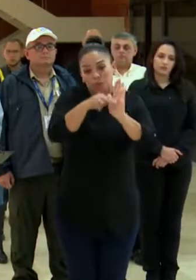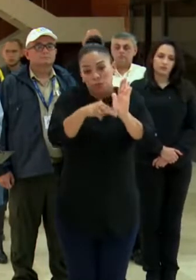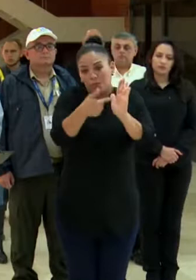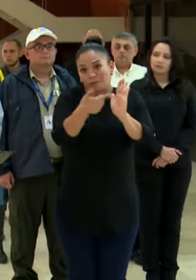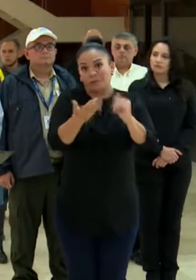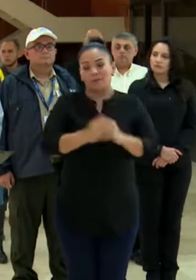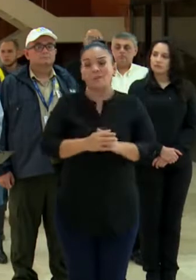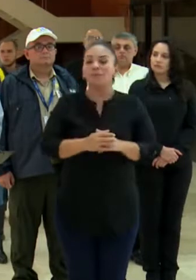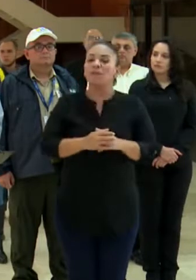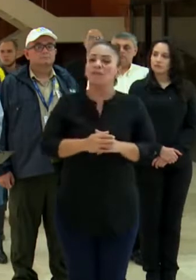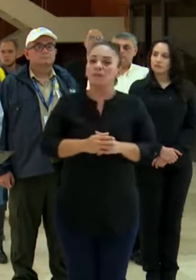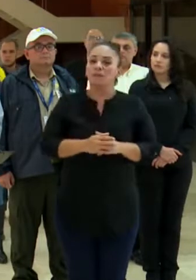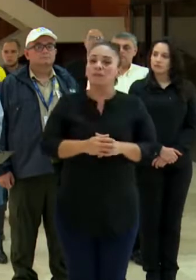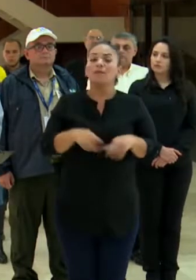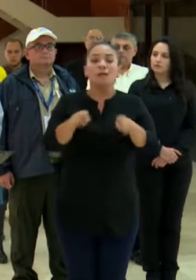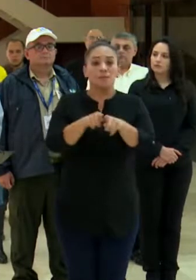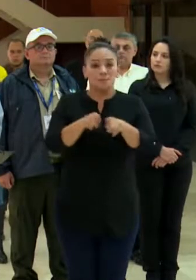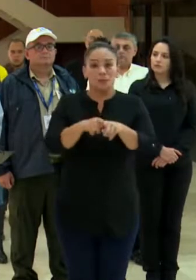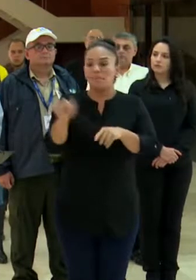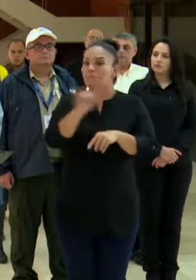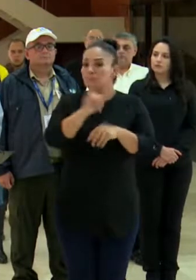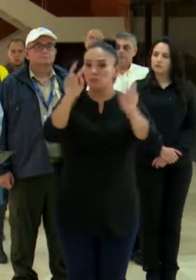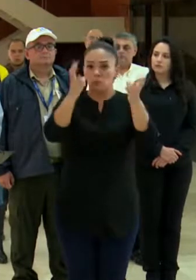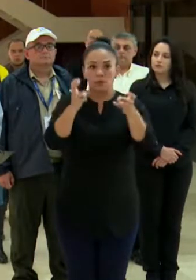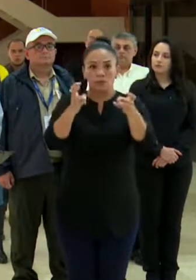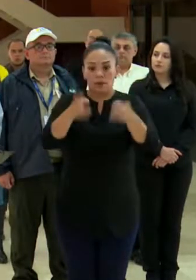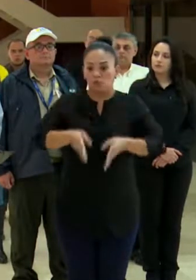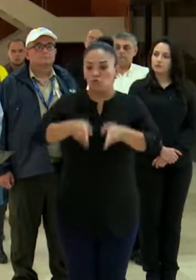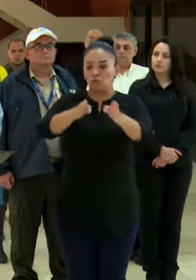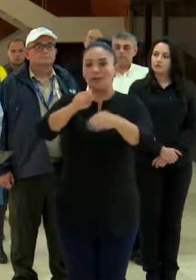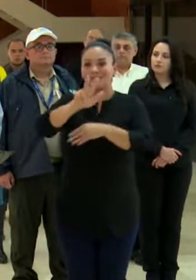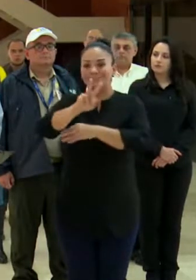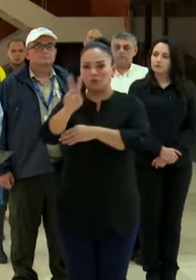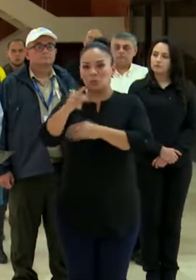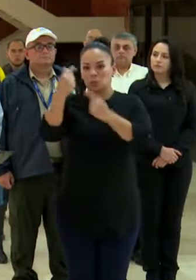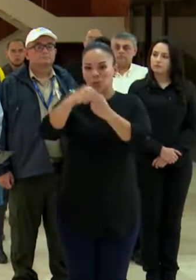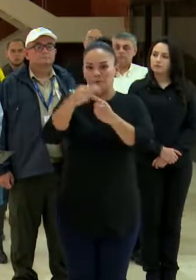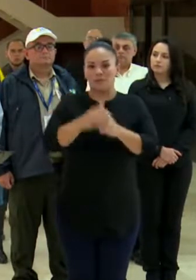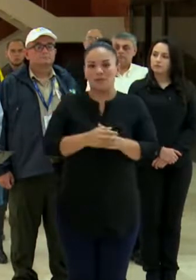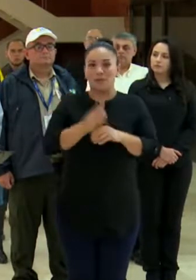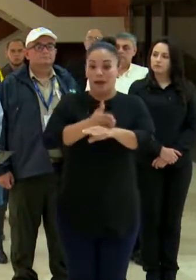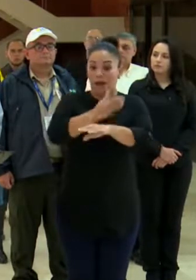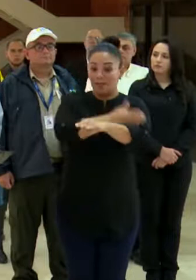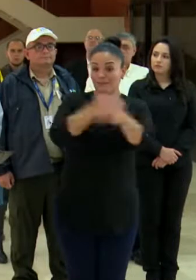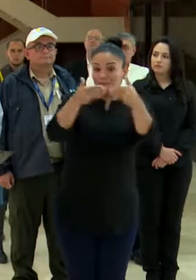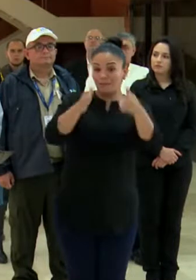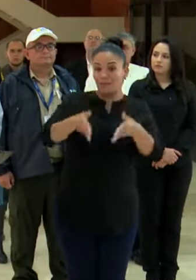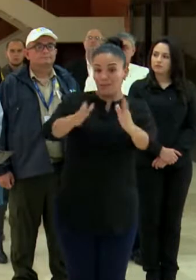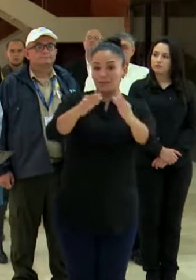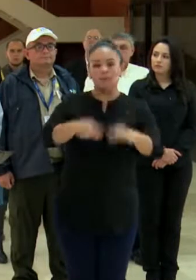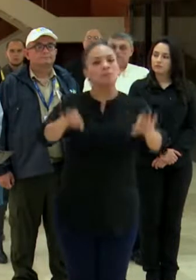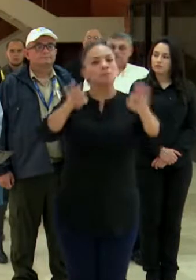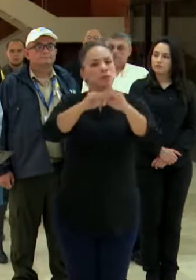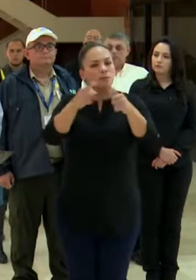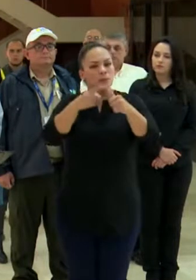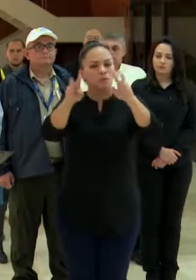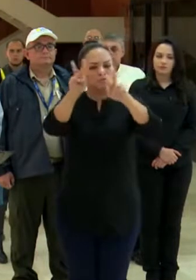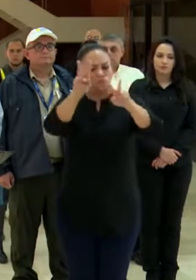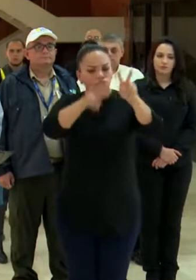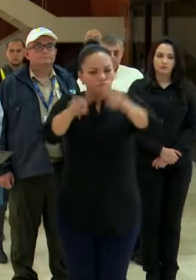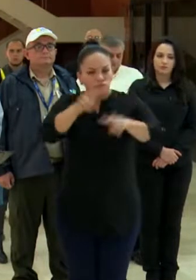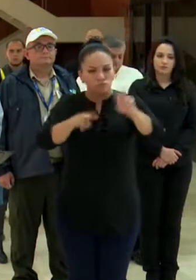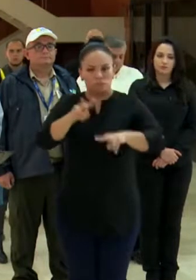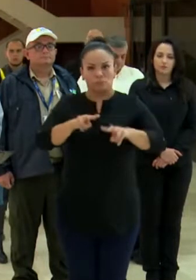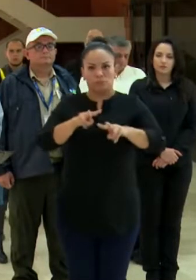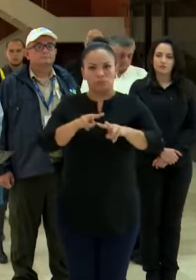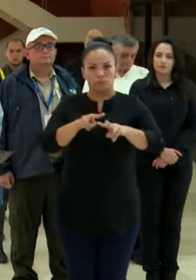se está haciendo, por ejemplo, con la 32 el día de hoy. Antes de dar esa apertura se tiene que hacer una valoración integral que permita decir que